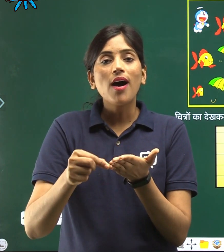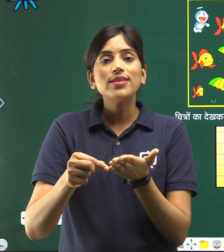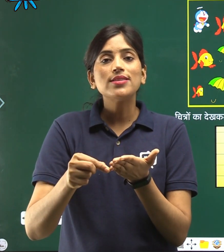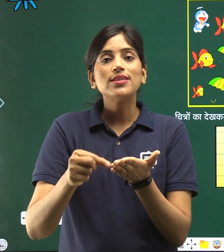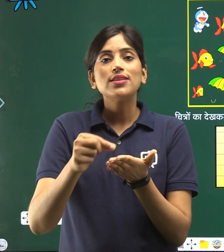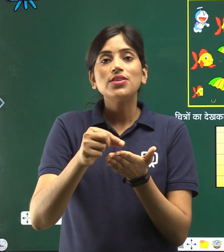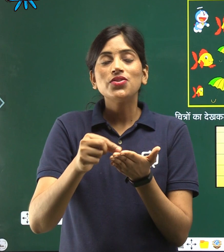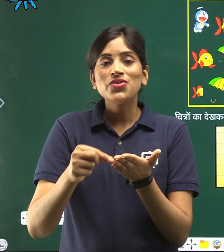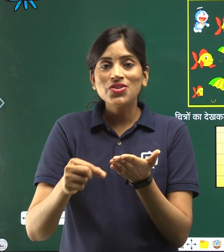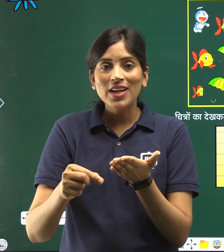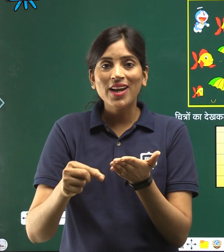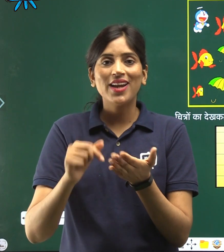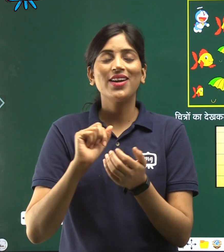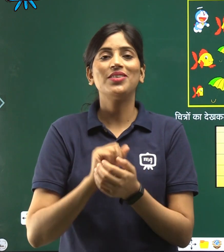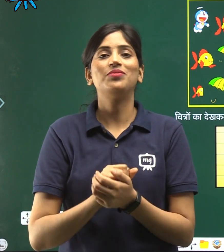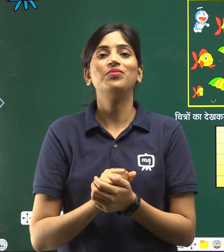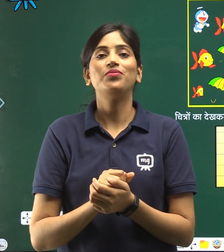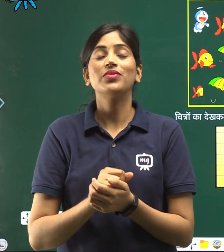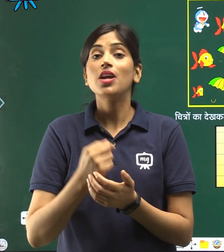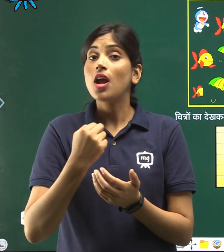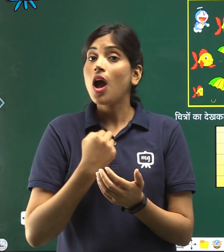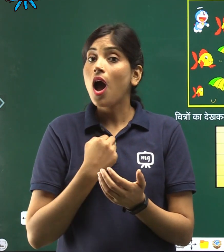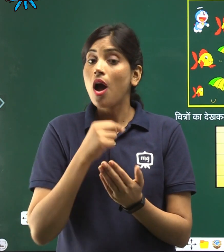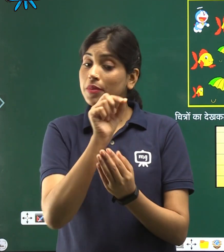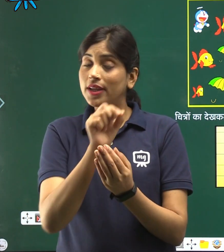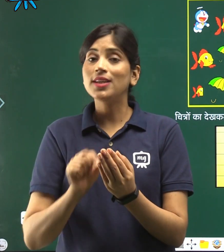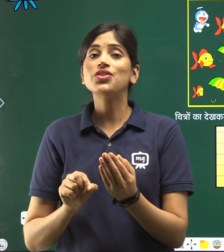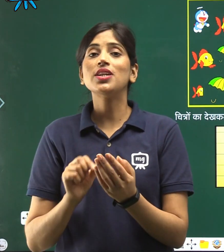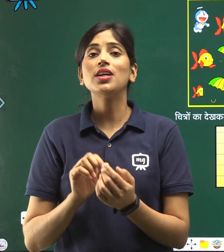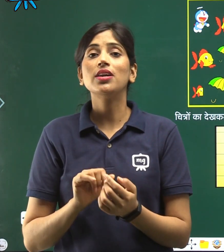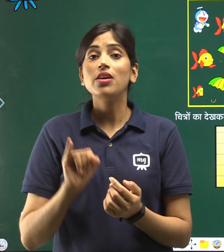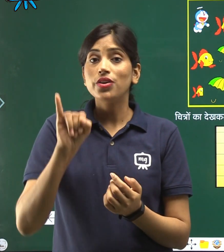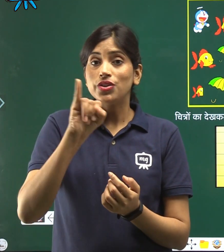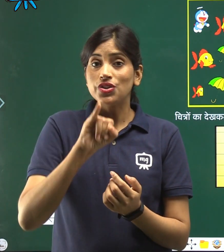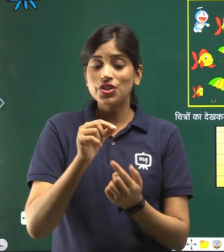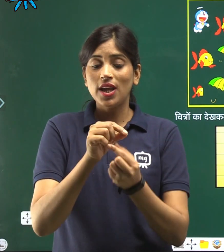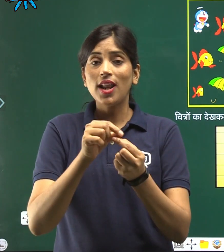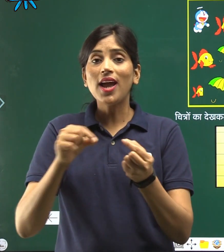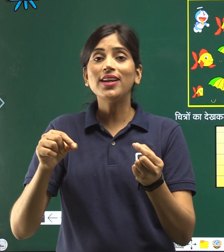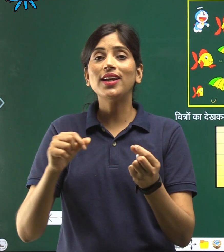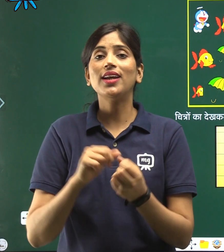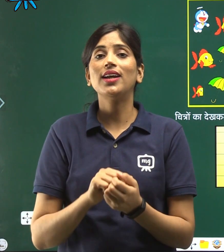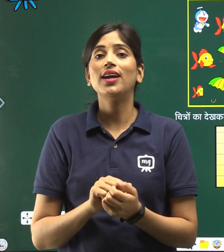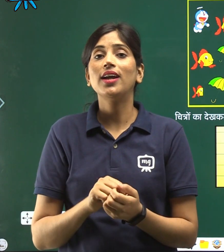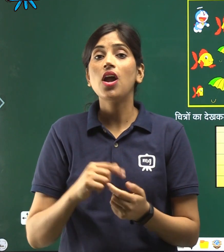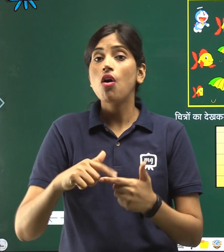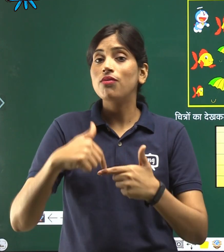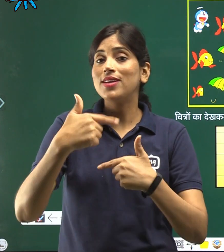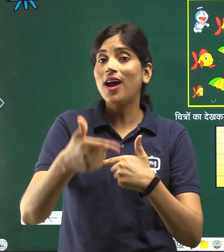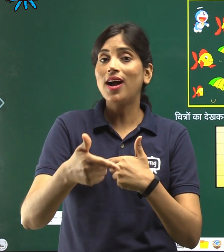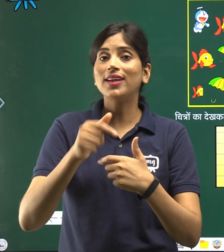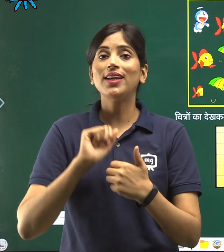5, 6। हमने खींची 6 लाइन। फिर